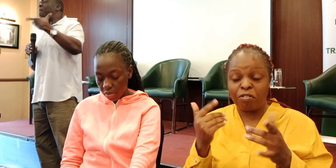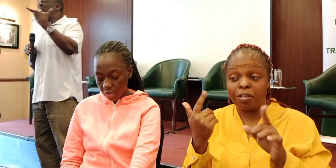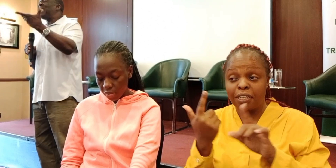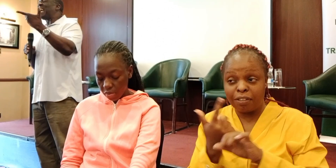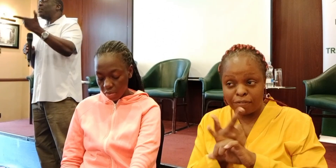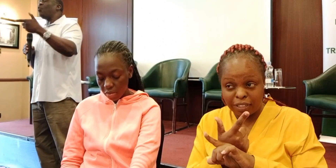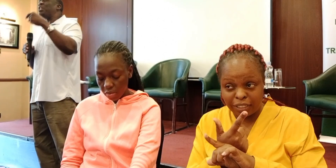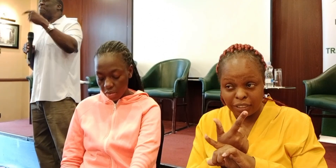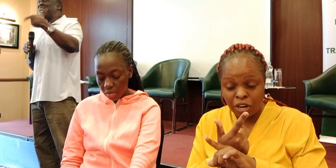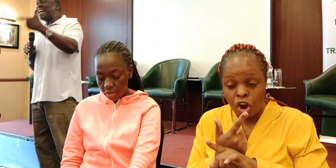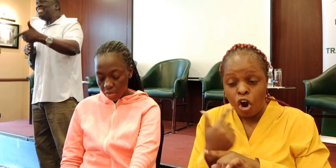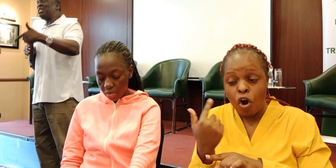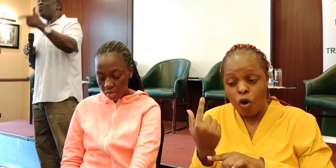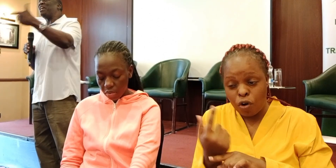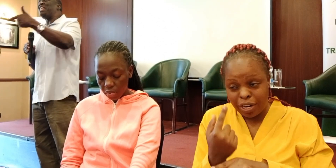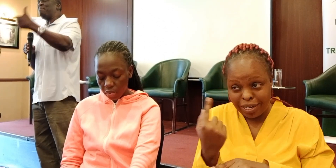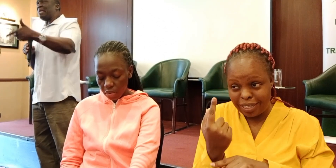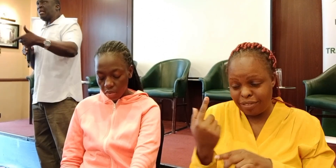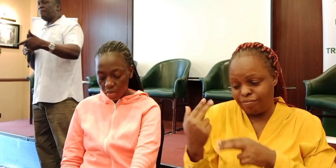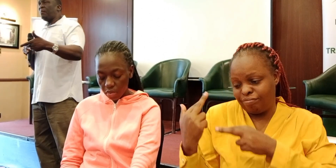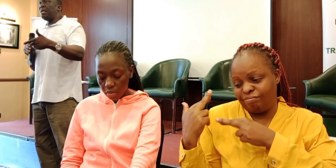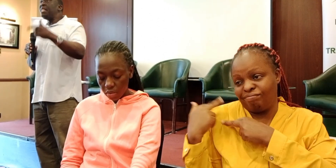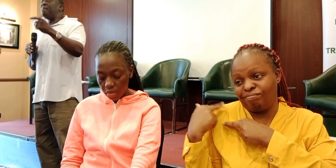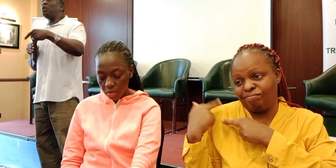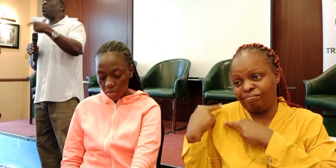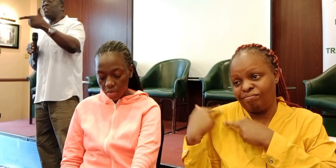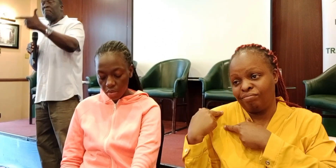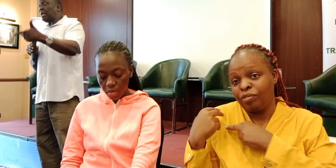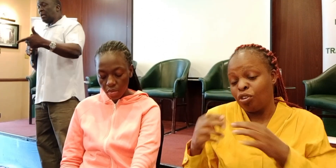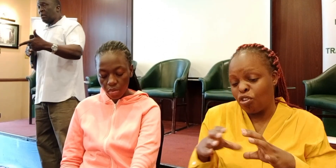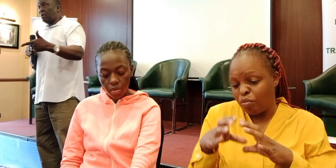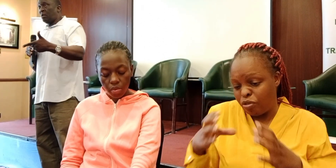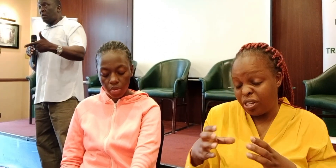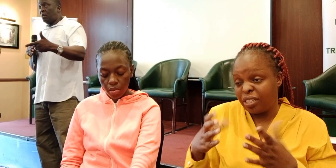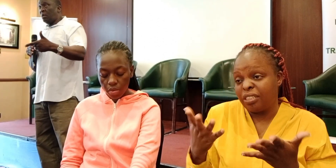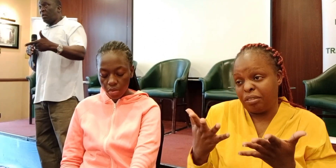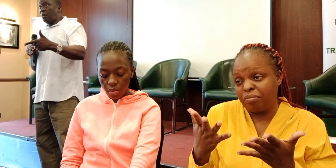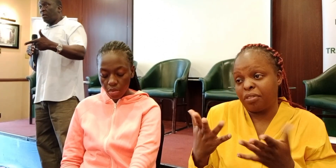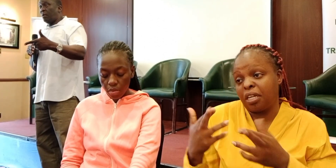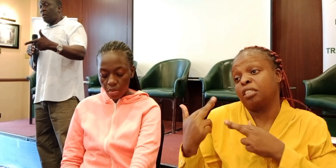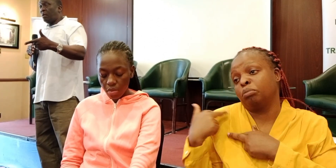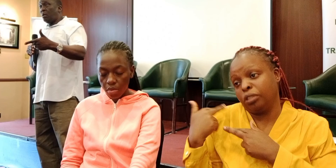Ilikuwa ni uwajibikaji wa kijamii. Jamii ilikuwa inawajibika.